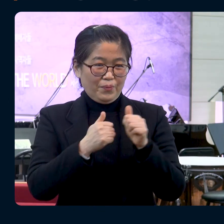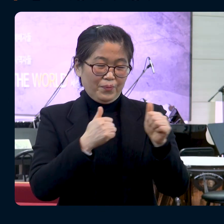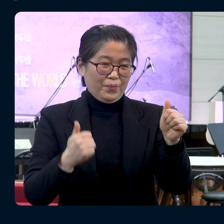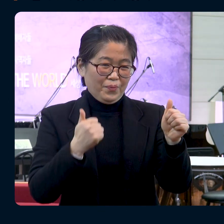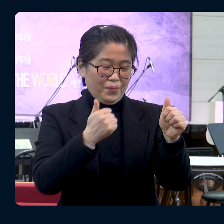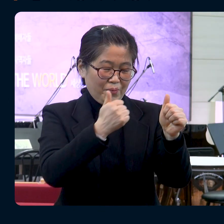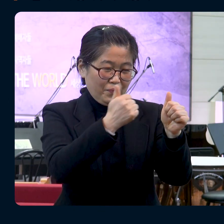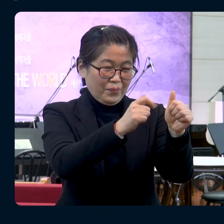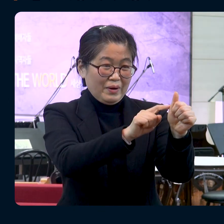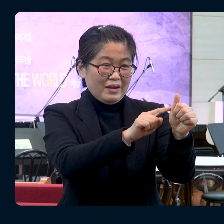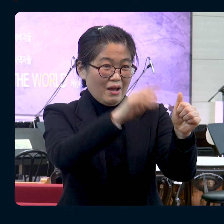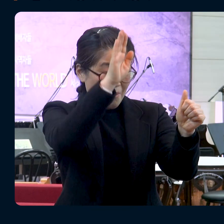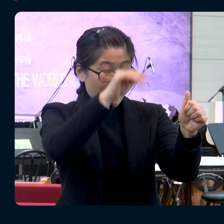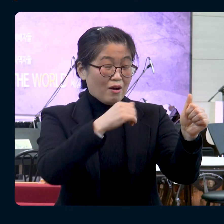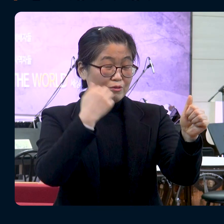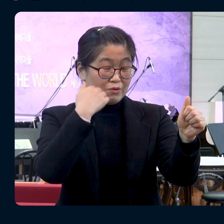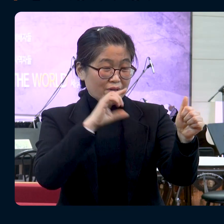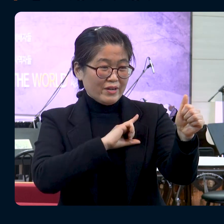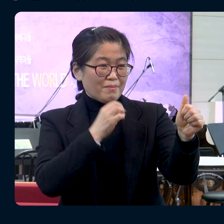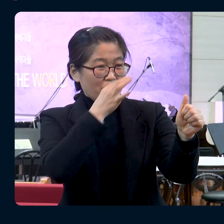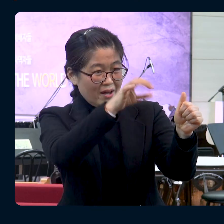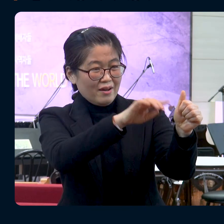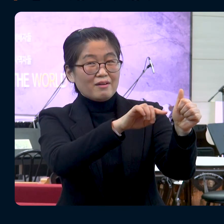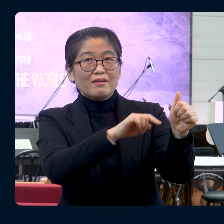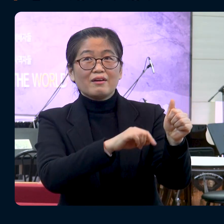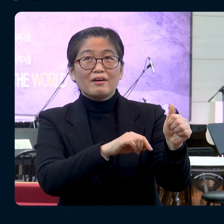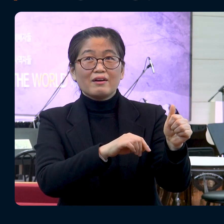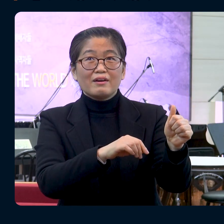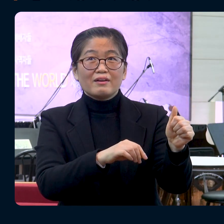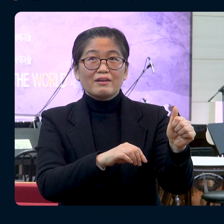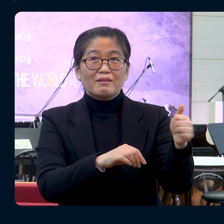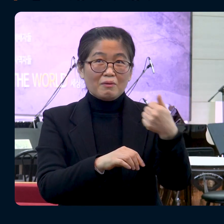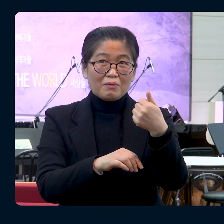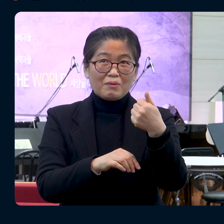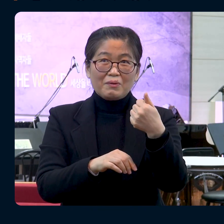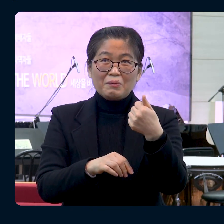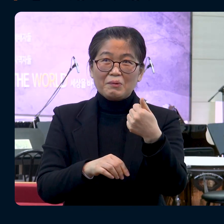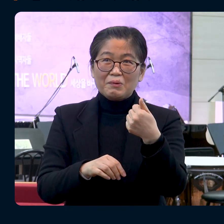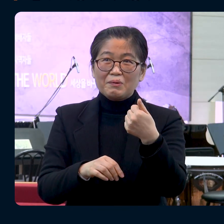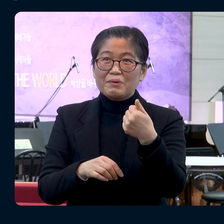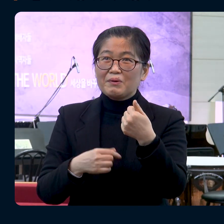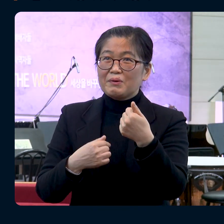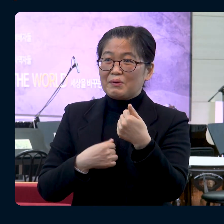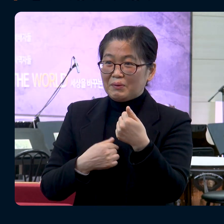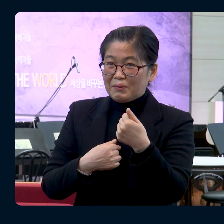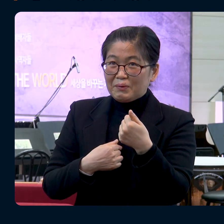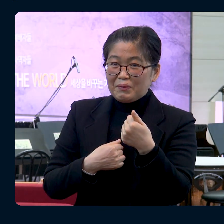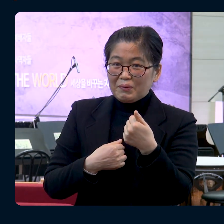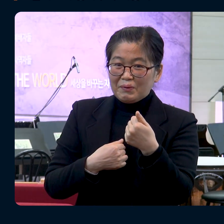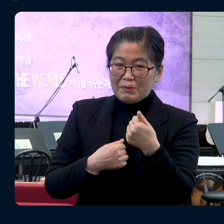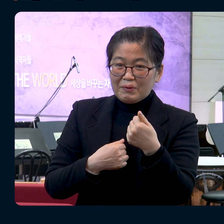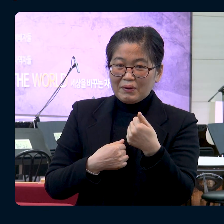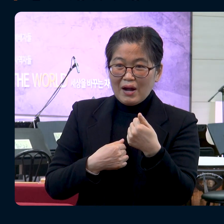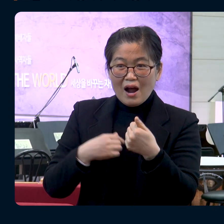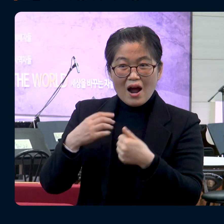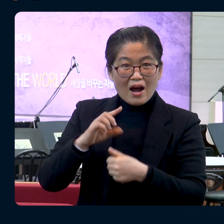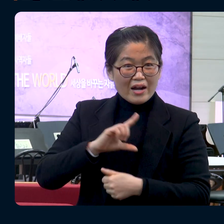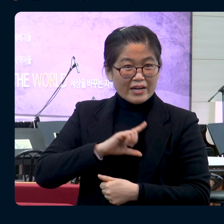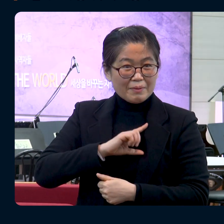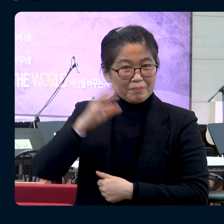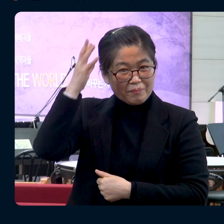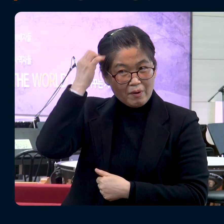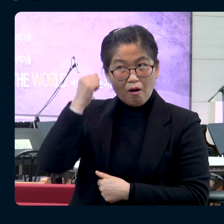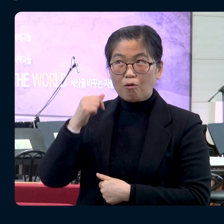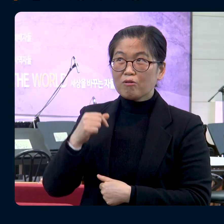너무 깜짝 놀라서 쫓아갔어요. 가서 세르히오 아니냐 불렀어요. 그랬더니 이 친구가 가다가 딱 보다가 제가 자기